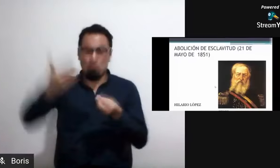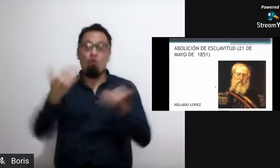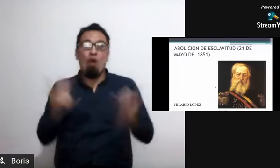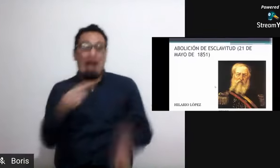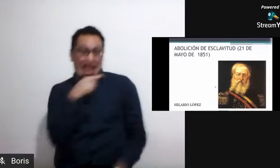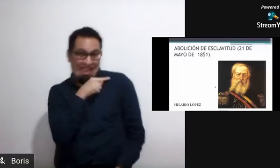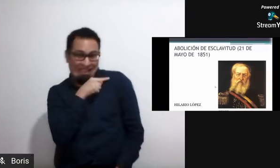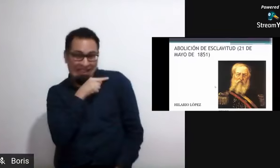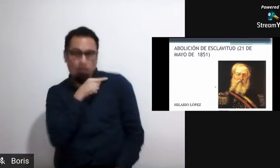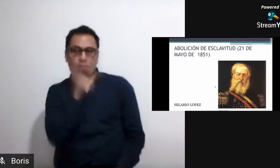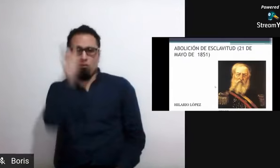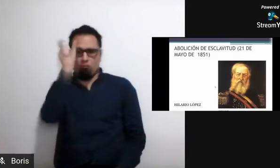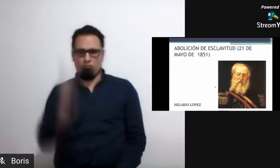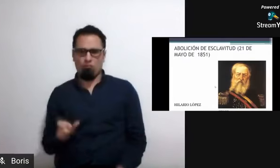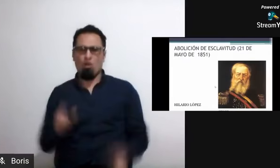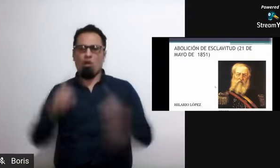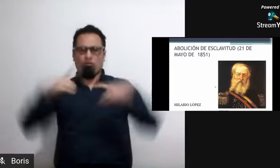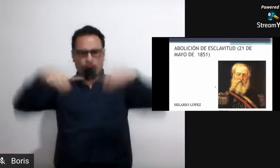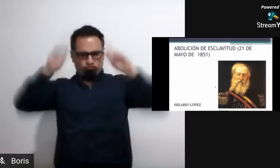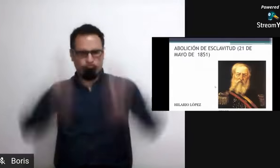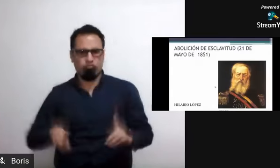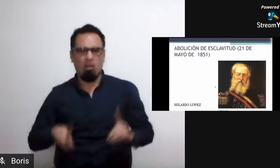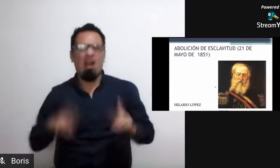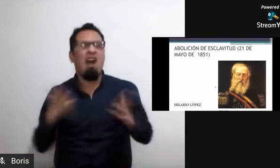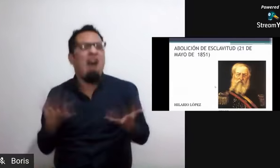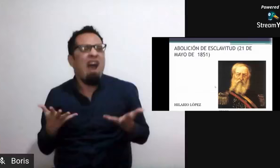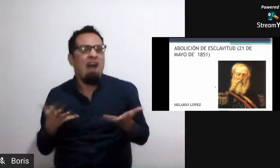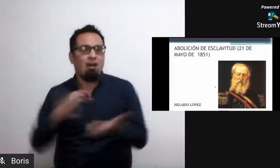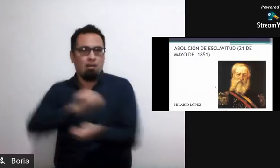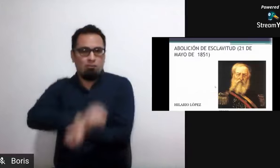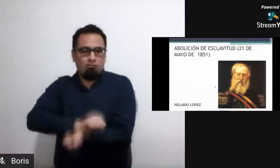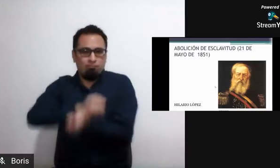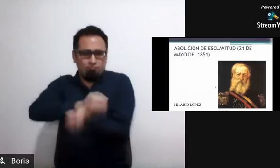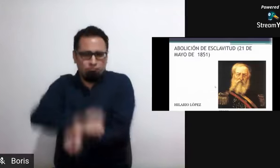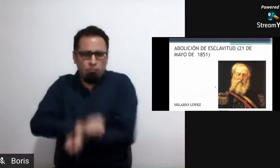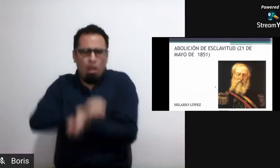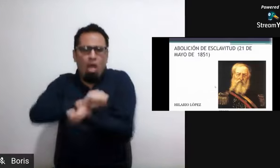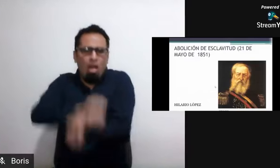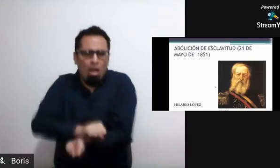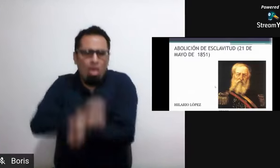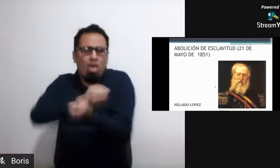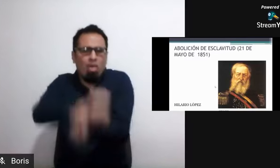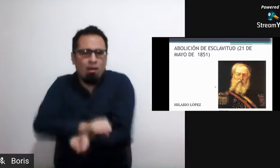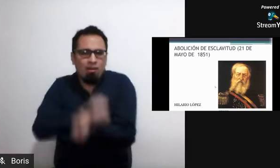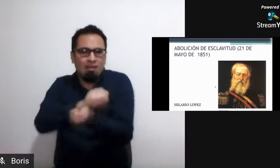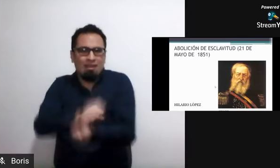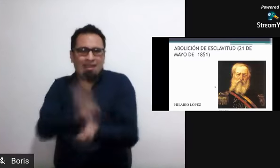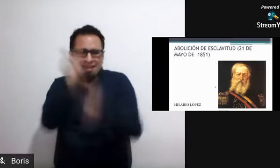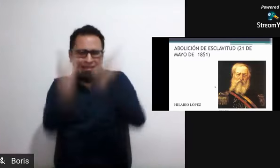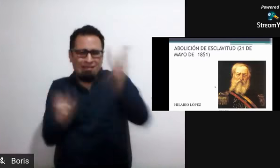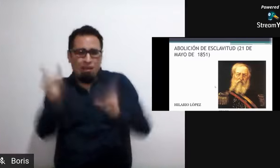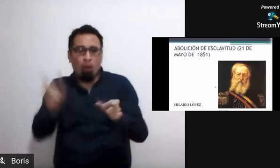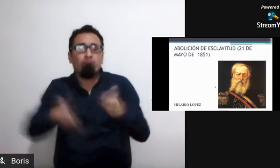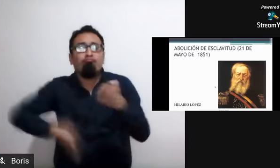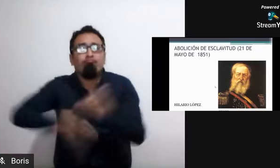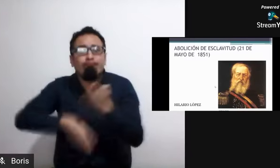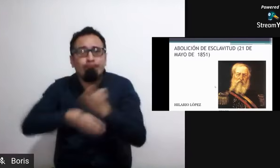postura muy cercana a la propuesta de los liberales. Luego, como les digo, vamos a profundizar acerca